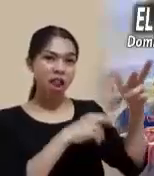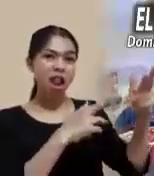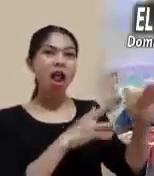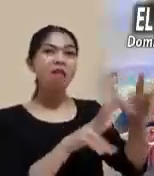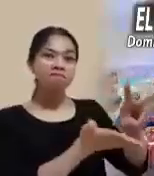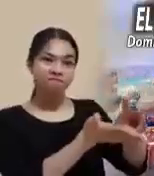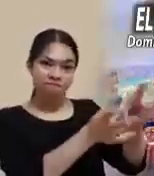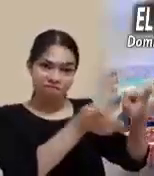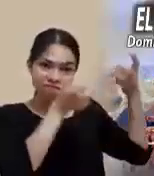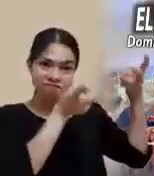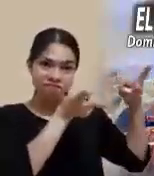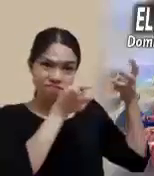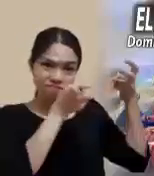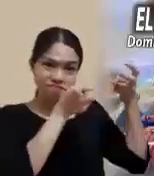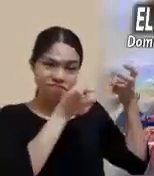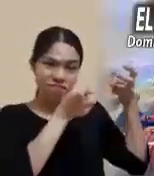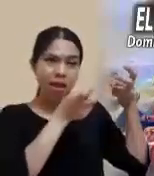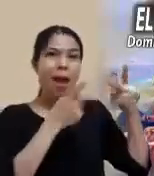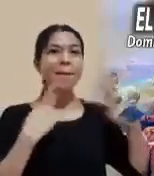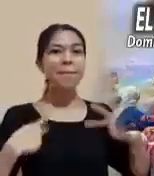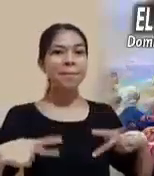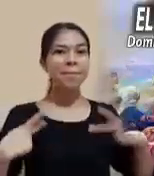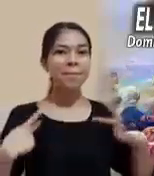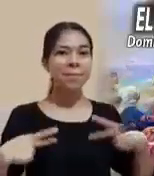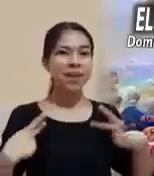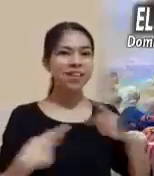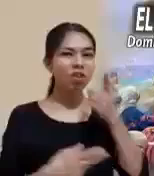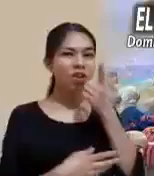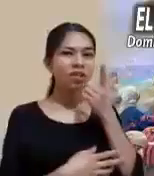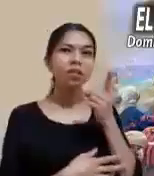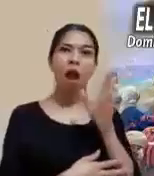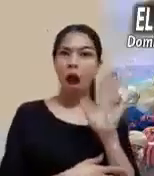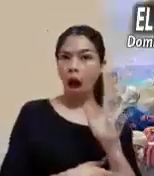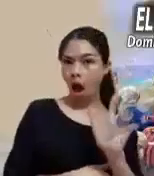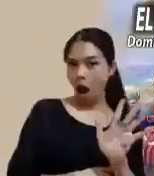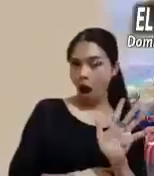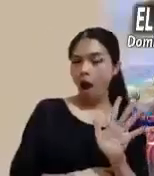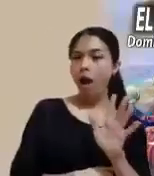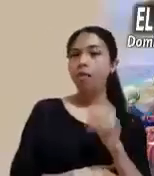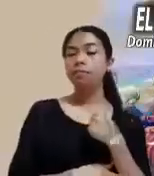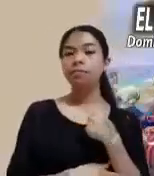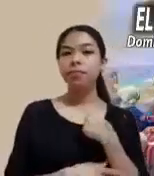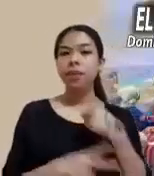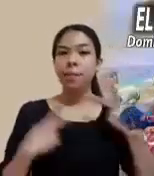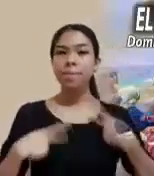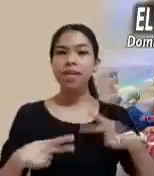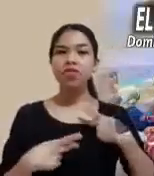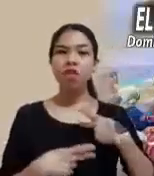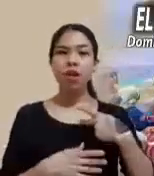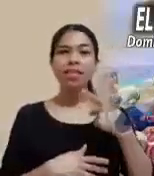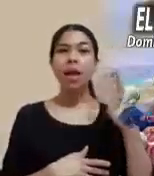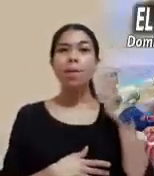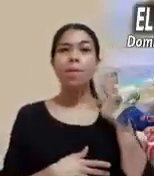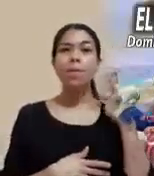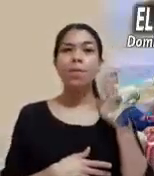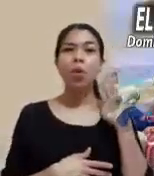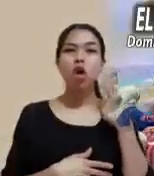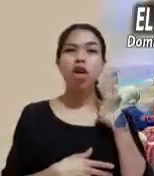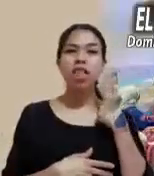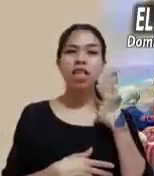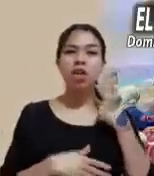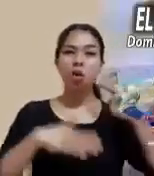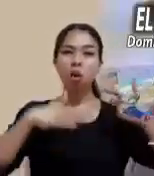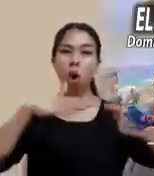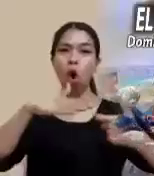cómo se justificarán todos aquellos que son acusados de malversar los fondos públicos. La corrupción ha